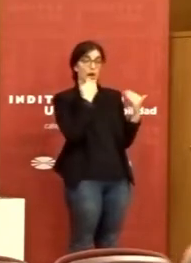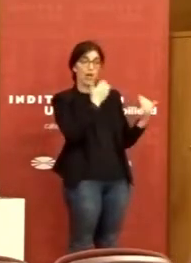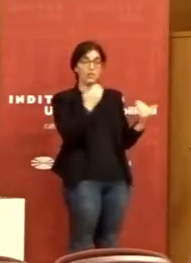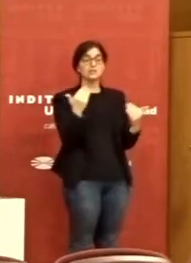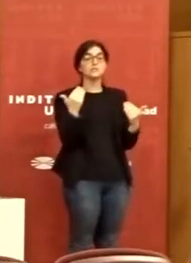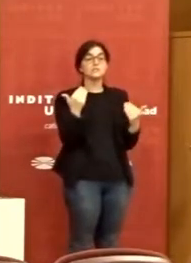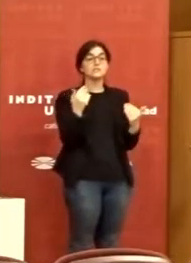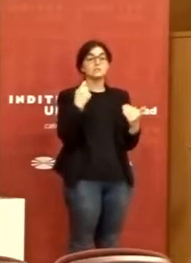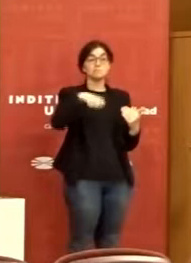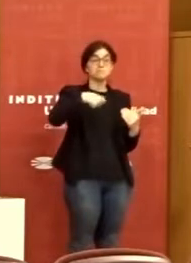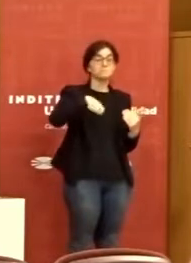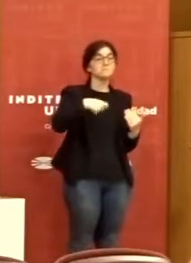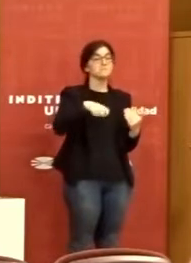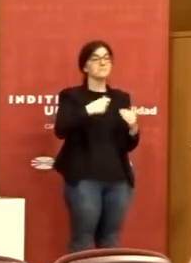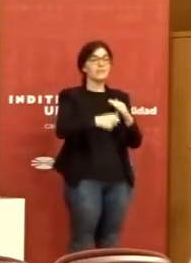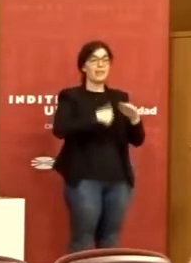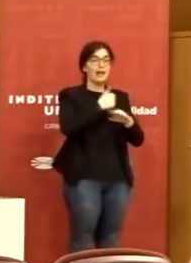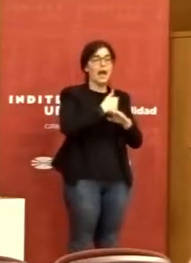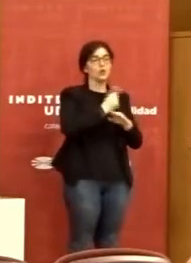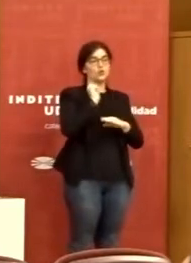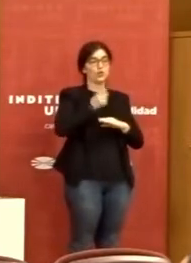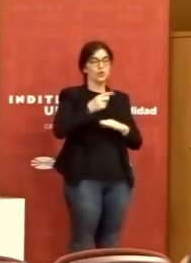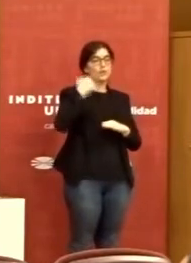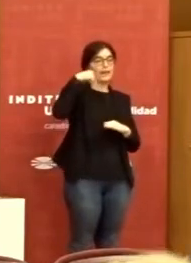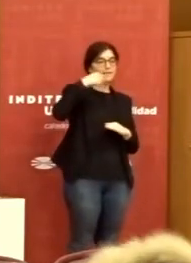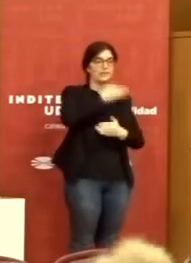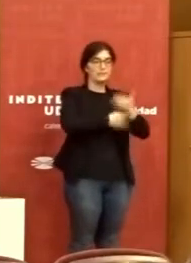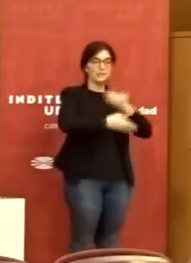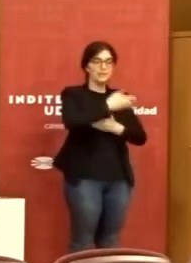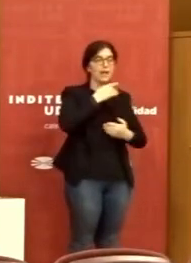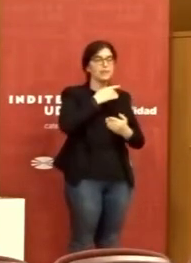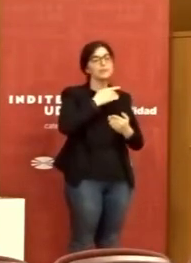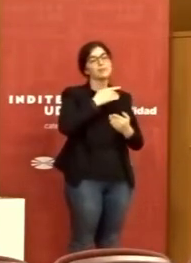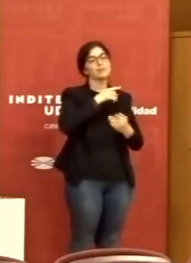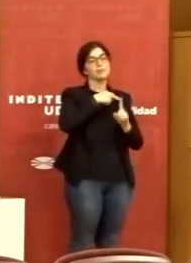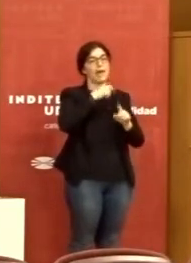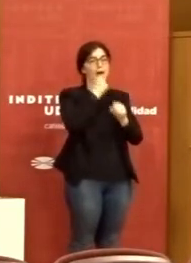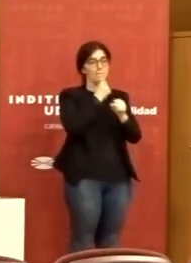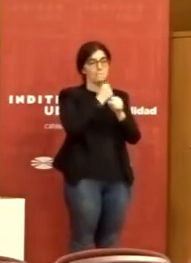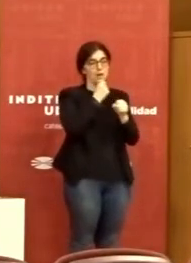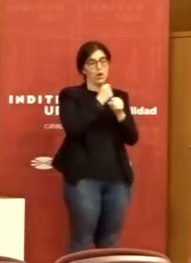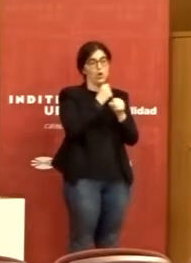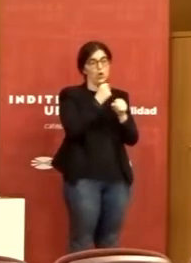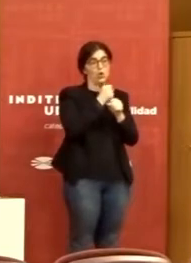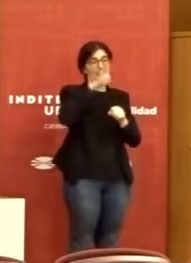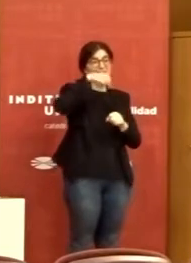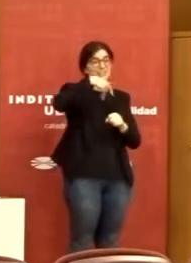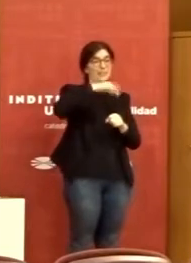gracias, presidente, decano, director de la cátedra de Discapacidad y Empleabilidad